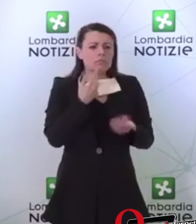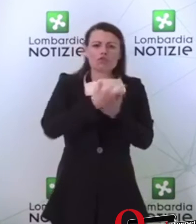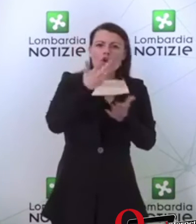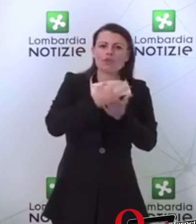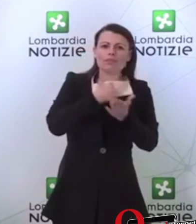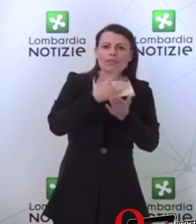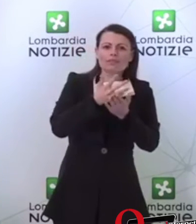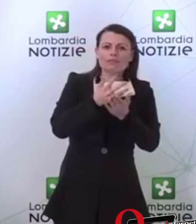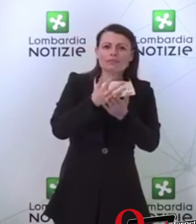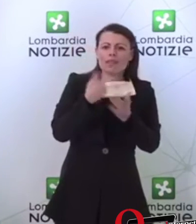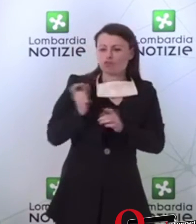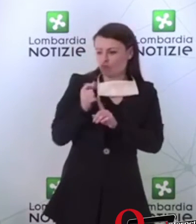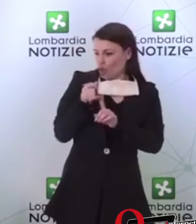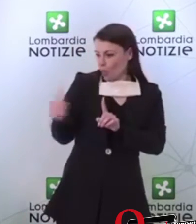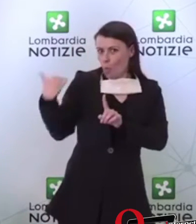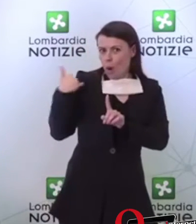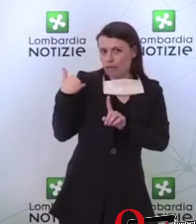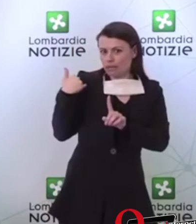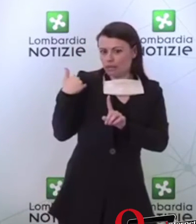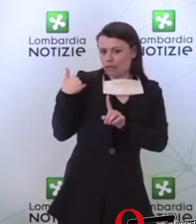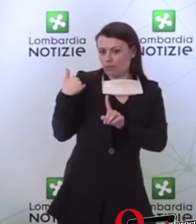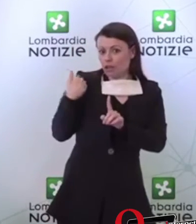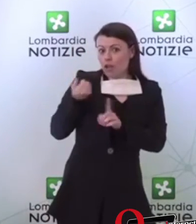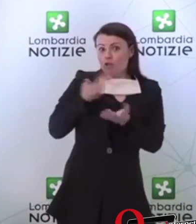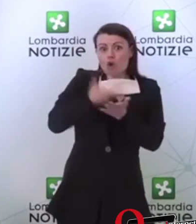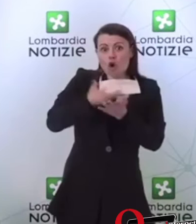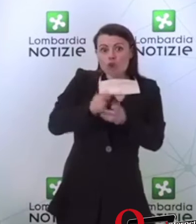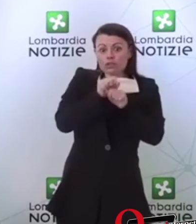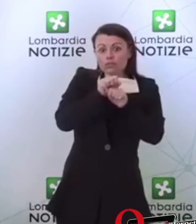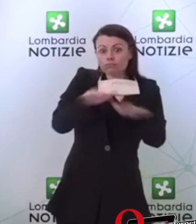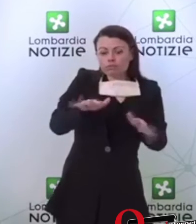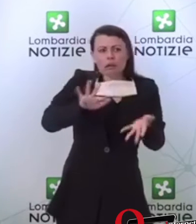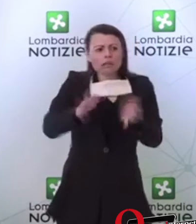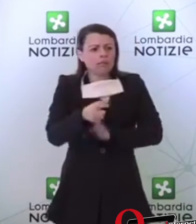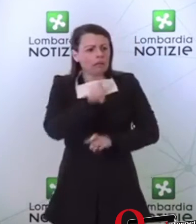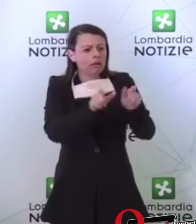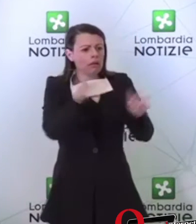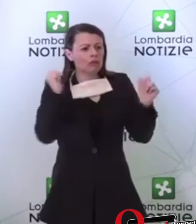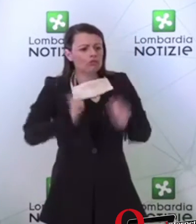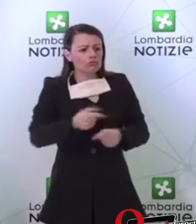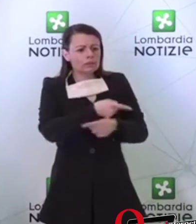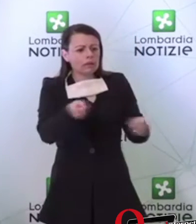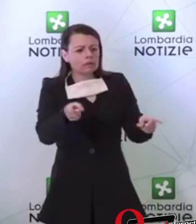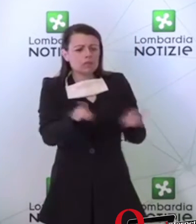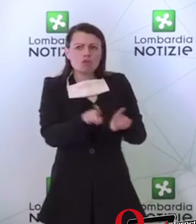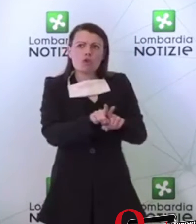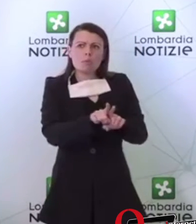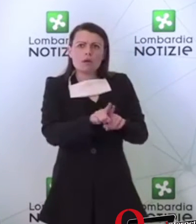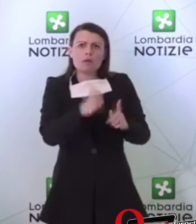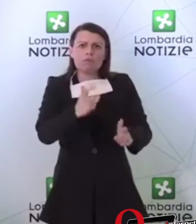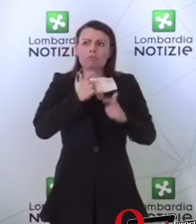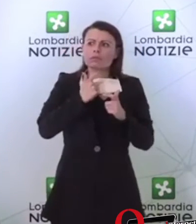arrivate negli ultimi giorni avessero fatto sì che i nostri cittadini non si sentivano più obbligati